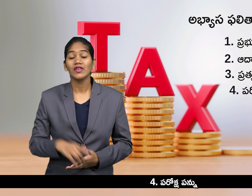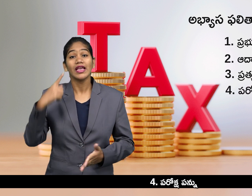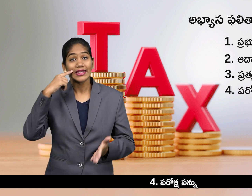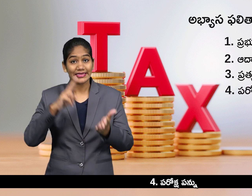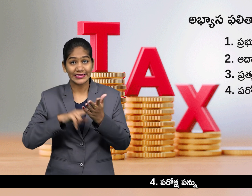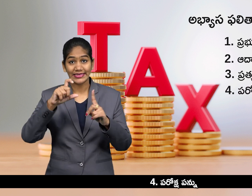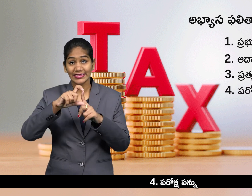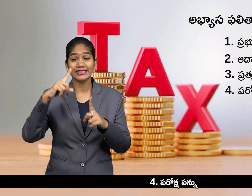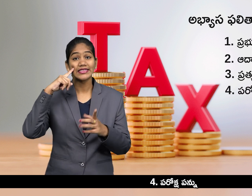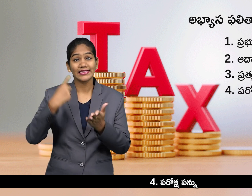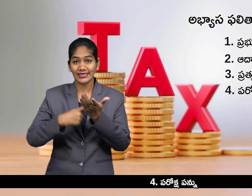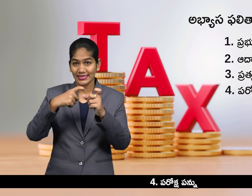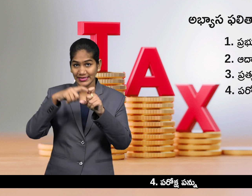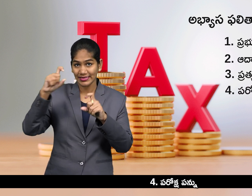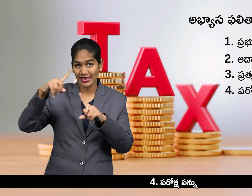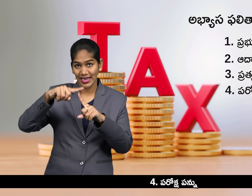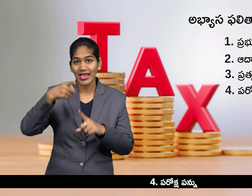4. పరోక్ష పన్ను.